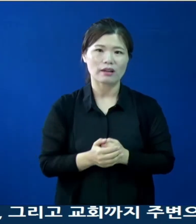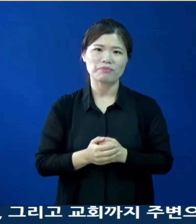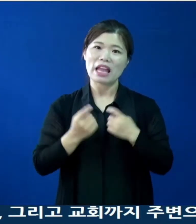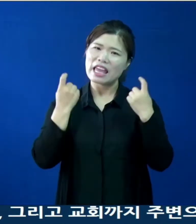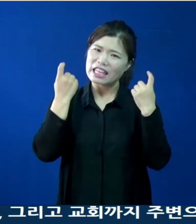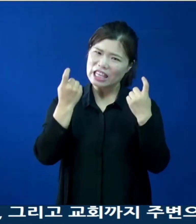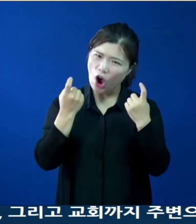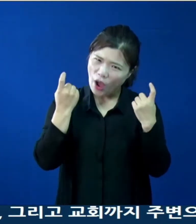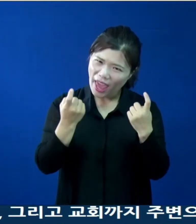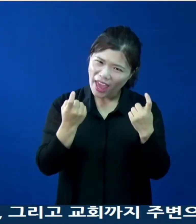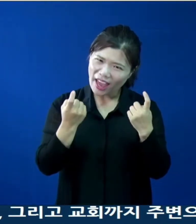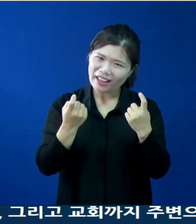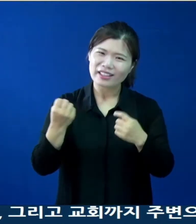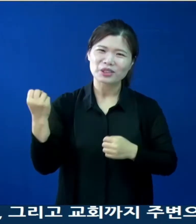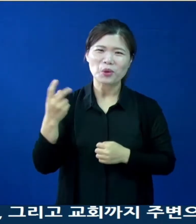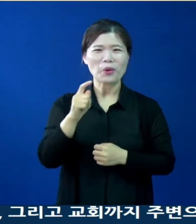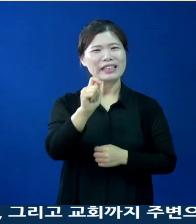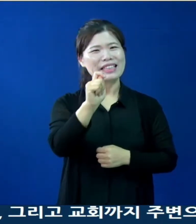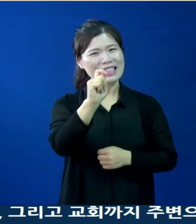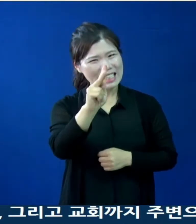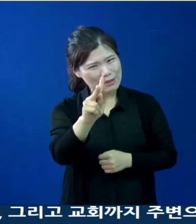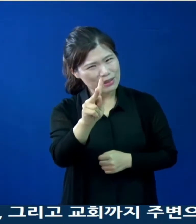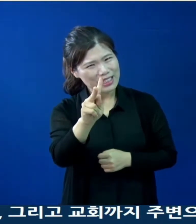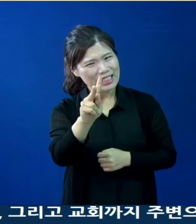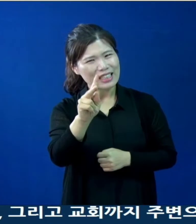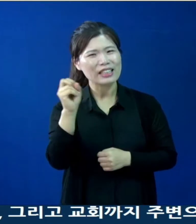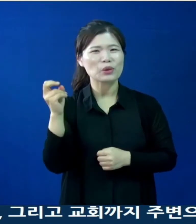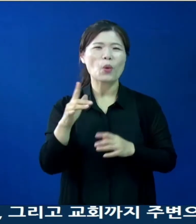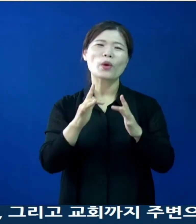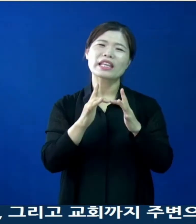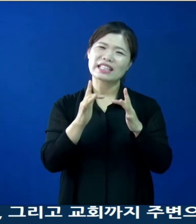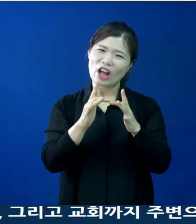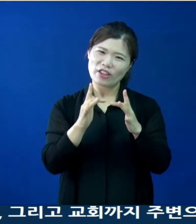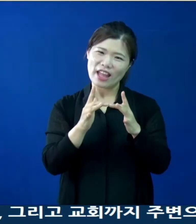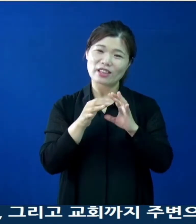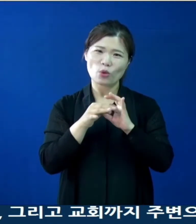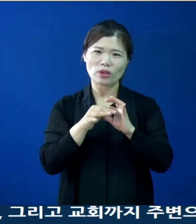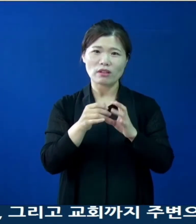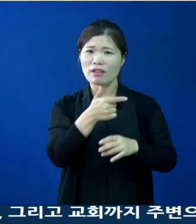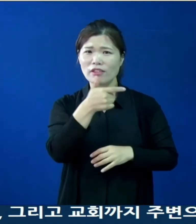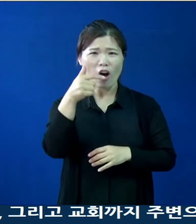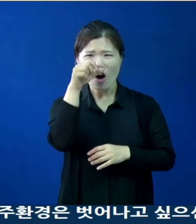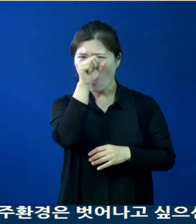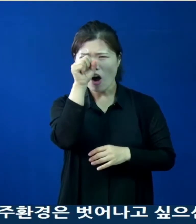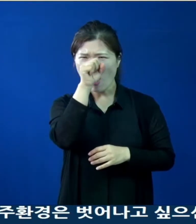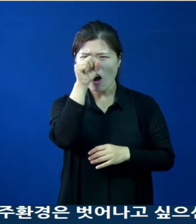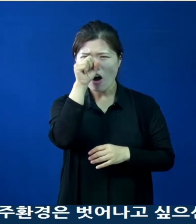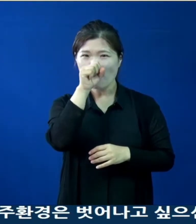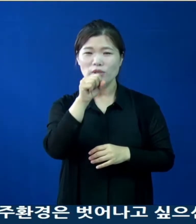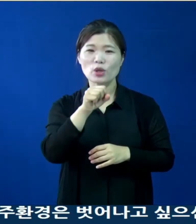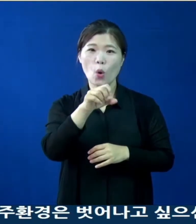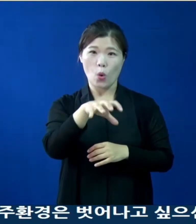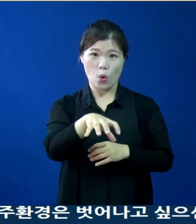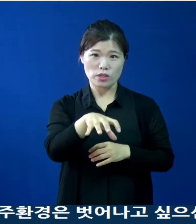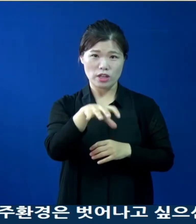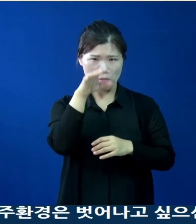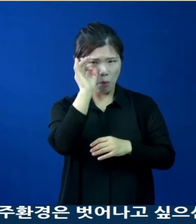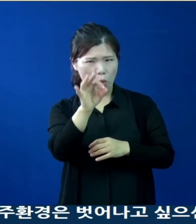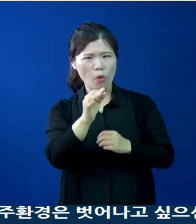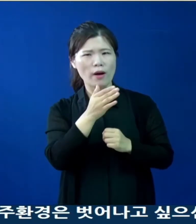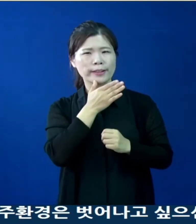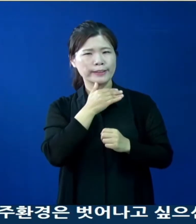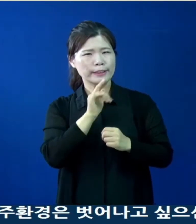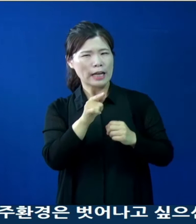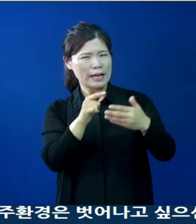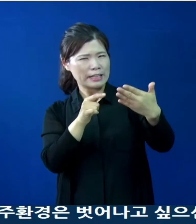여행 혹은 TV, 인터넷을 통해서 너무 좋은 장소를 지나가면서 내가